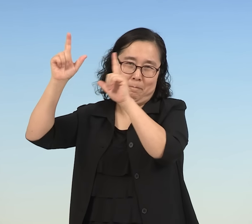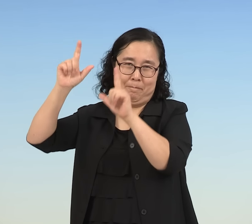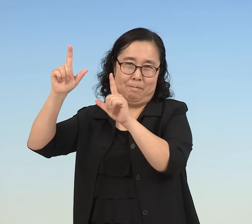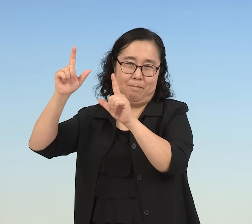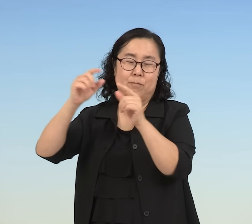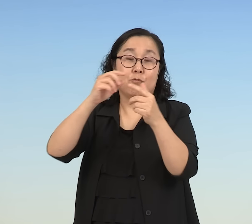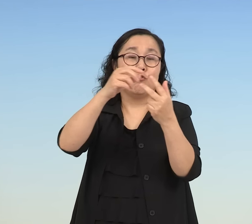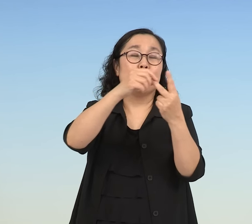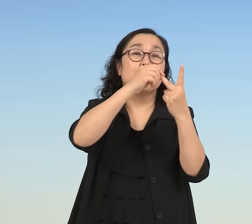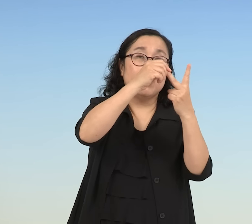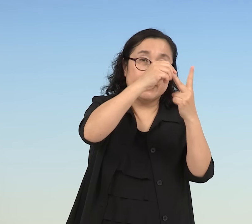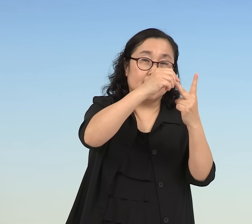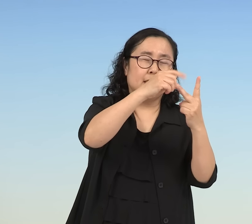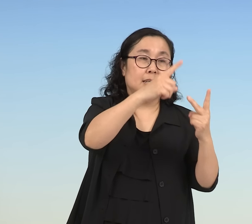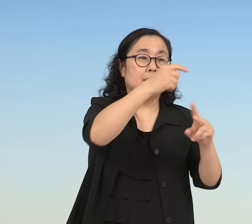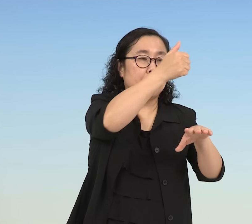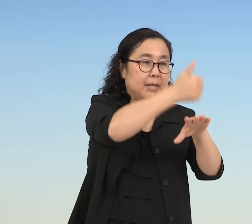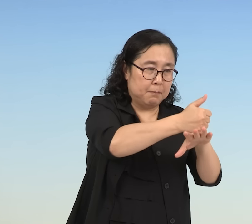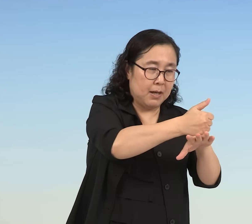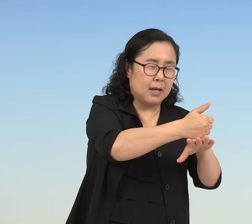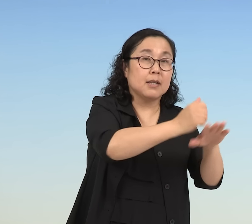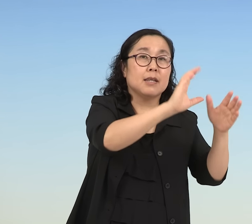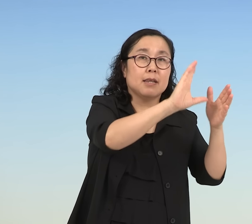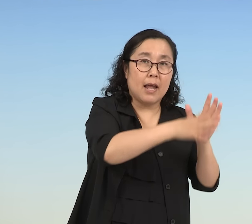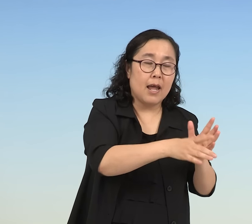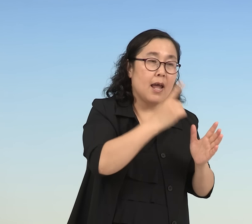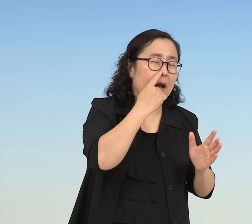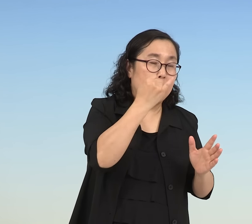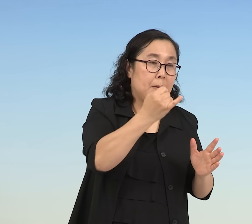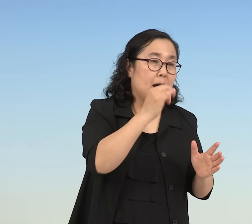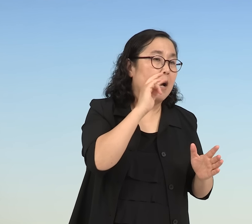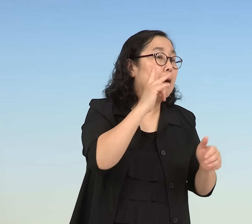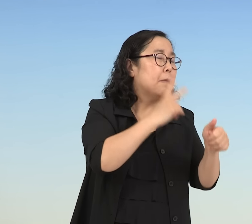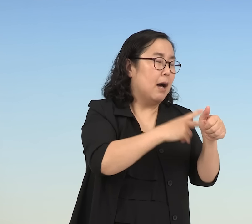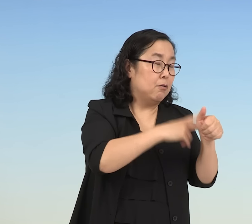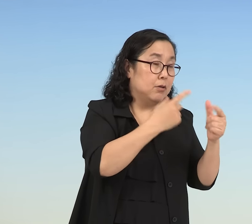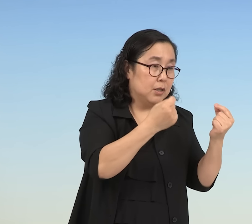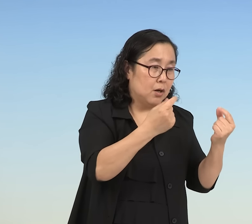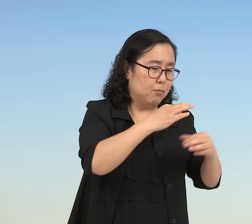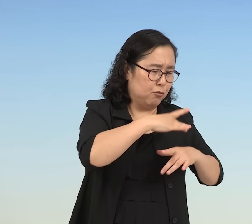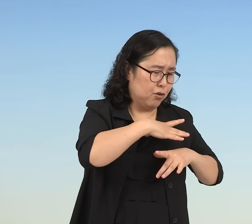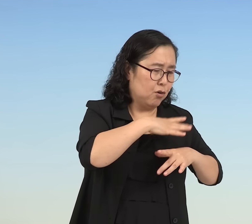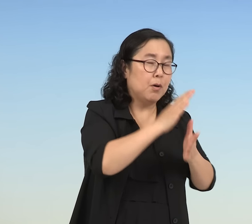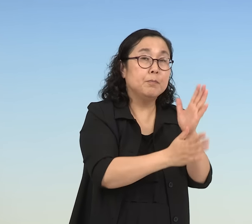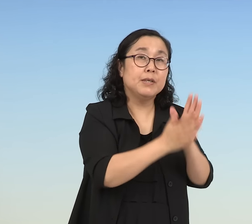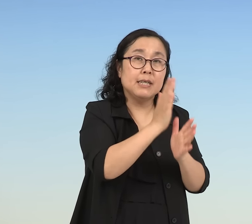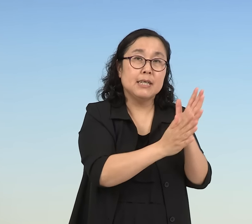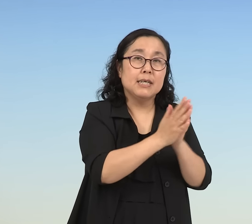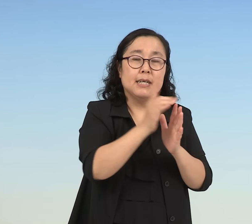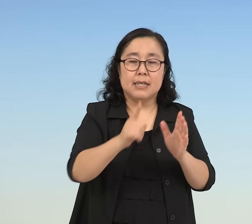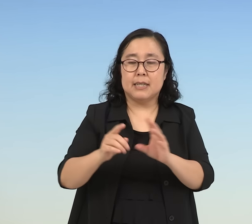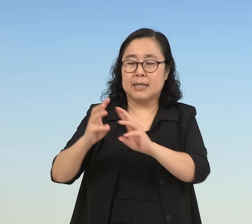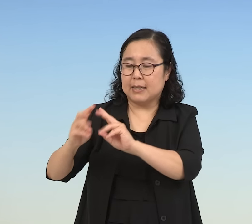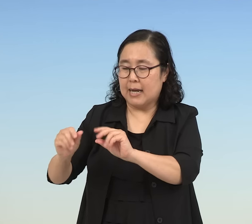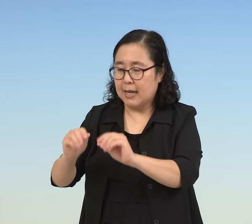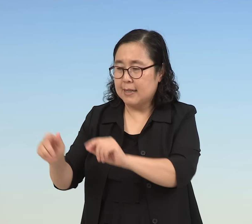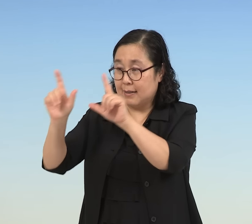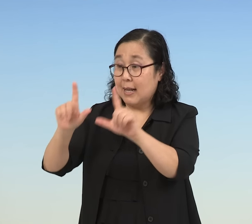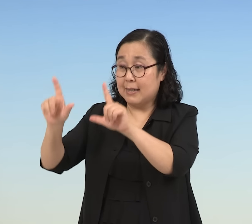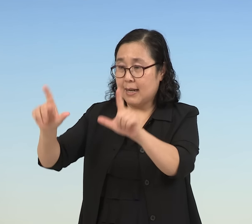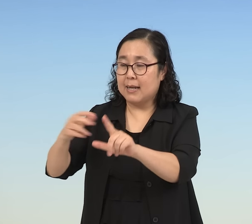그런가 하면은 이 땅을 하직할 때 저희 어머니처럼 바울처럼 두려움 없이 여기 있다가